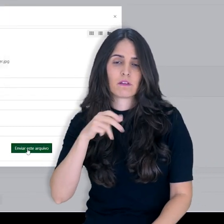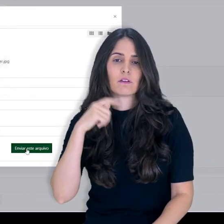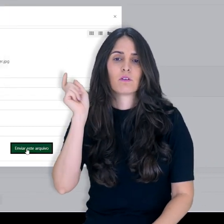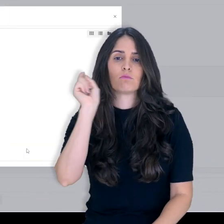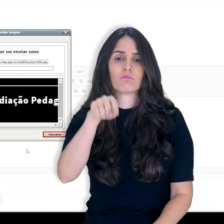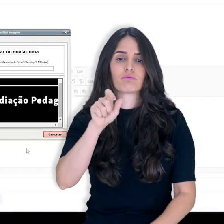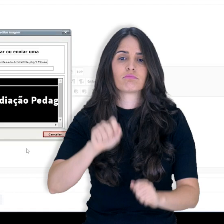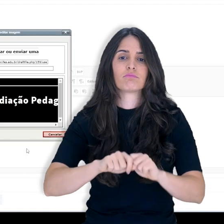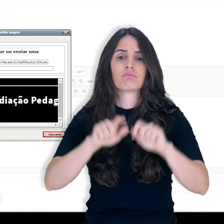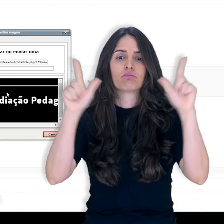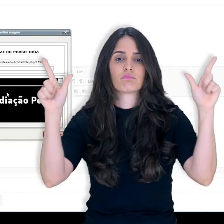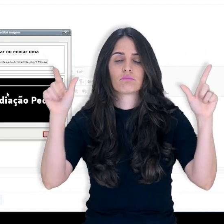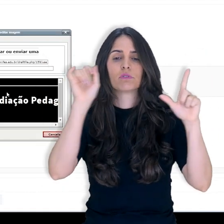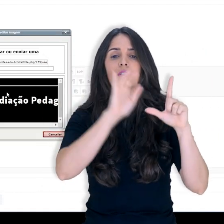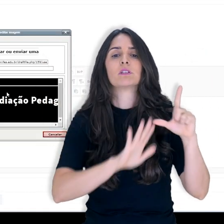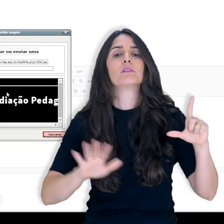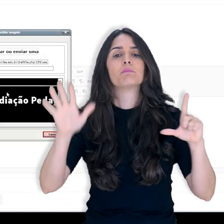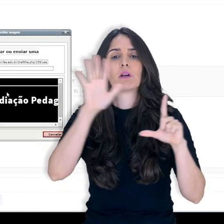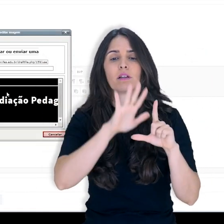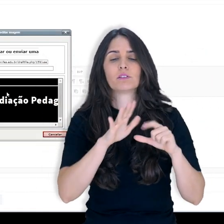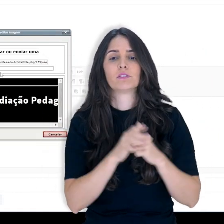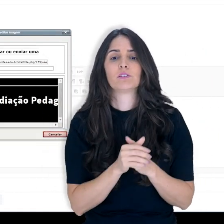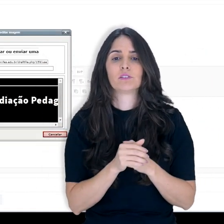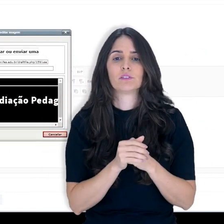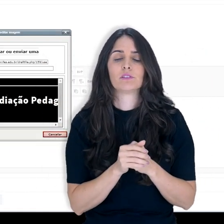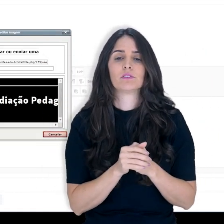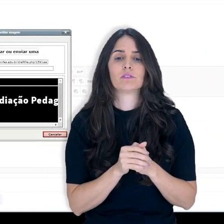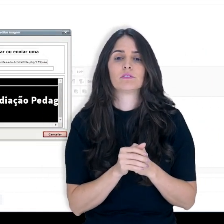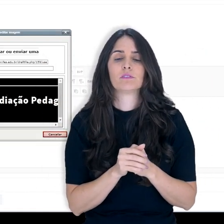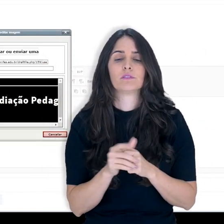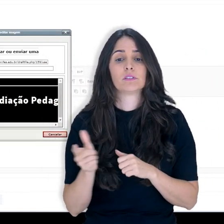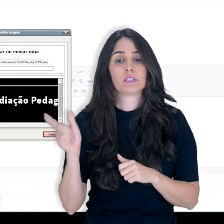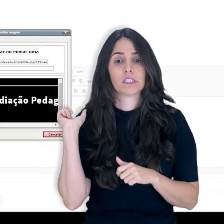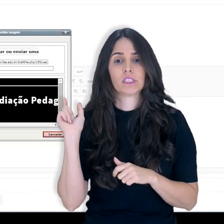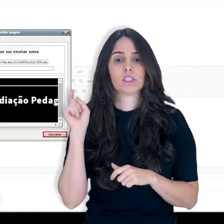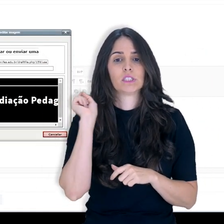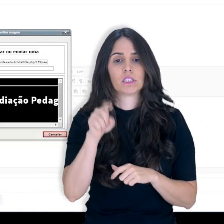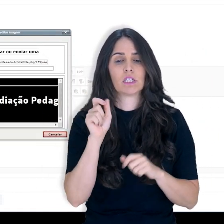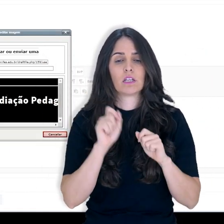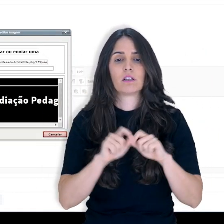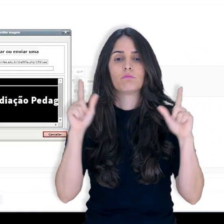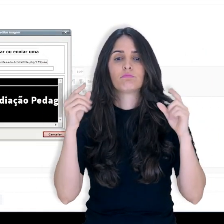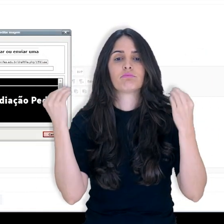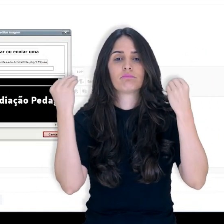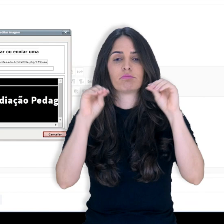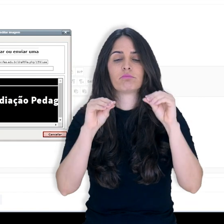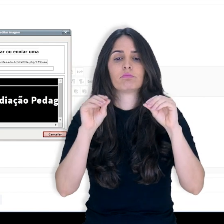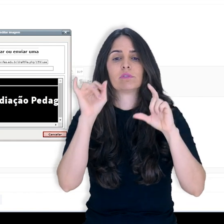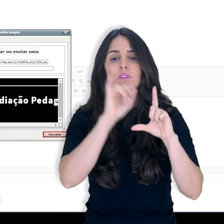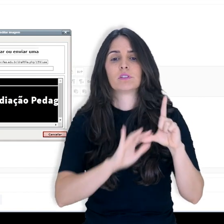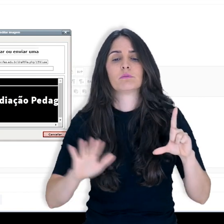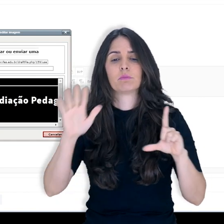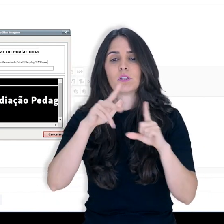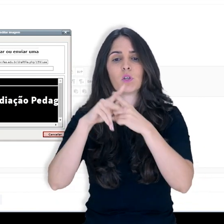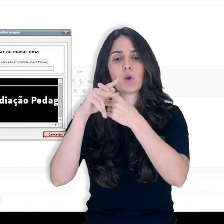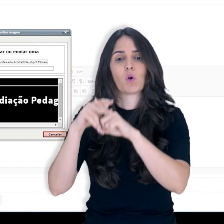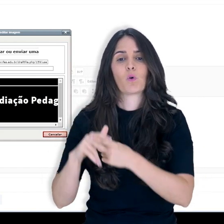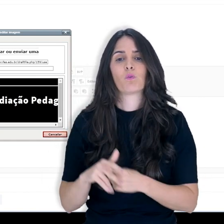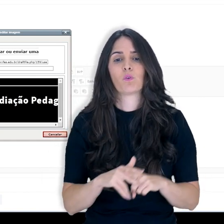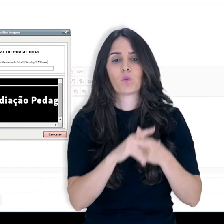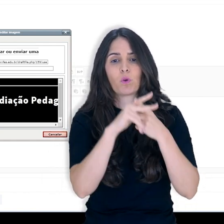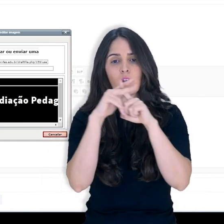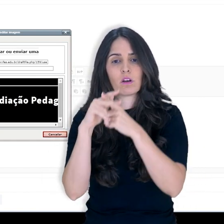imagem então aqui está a imagem antes de clicar em inserir eu posso configurar algumas